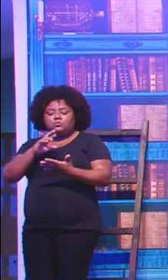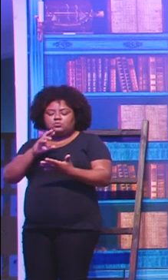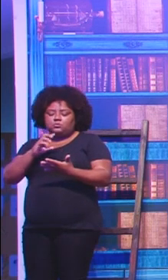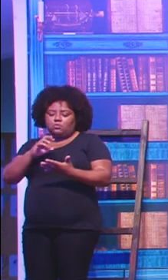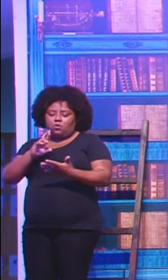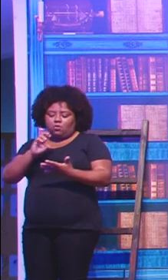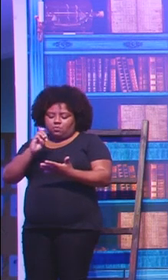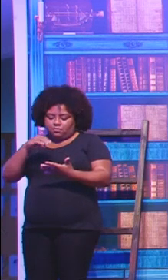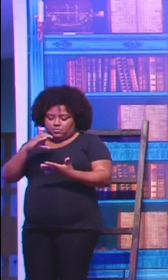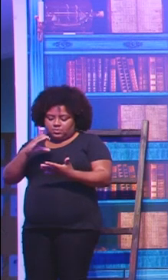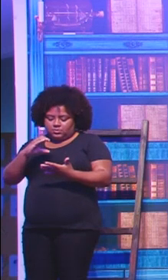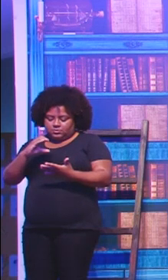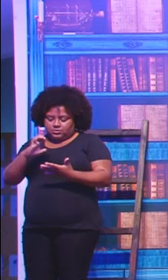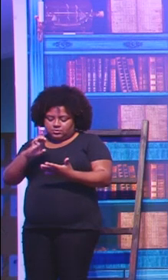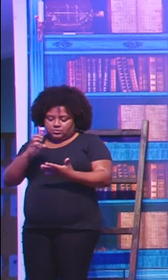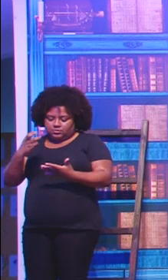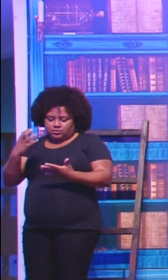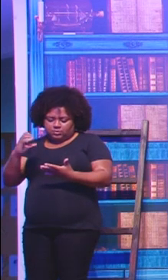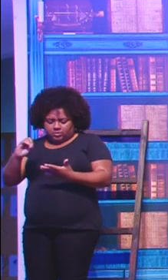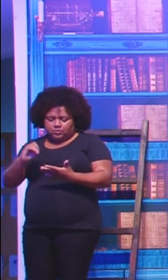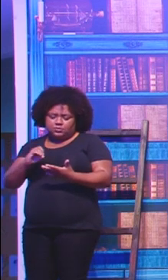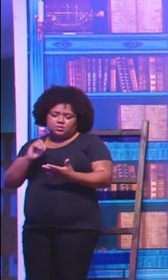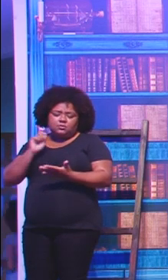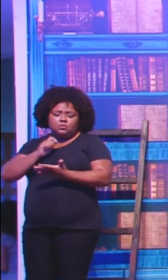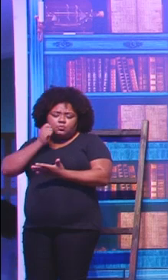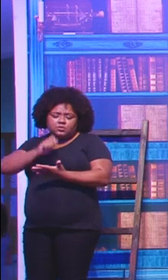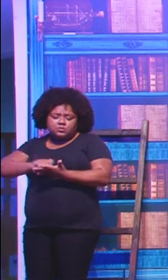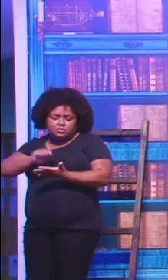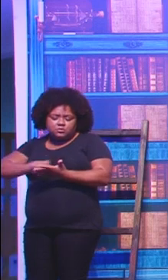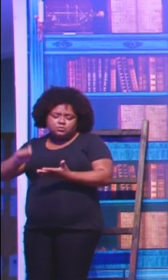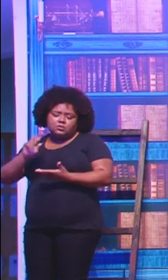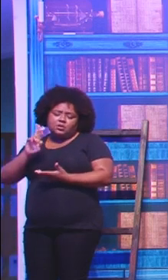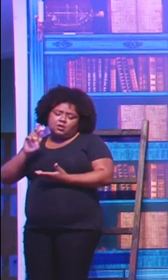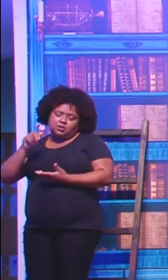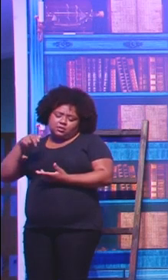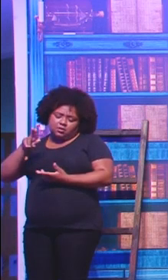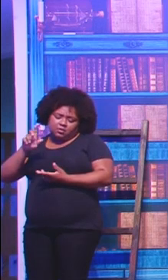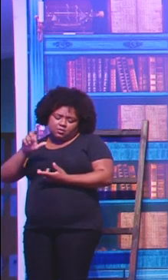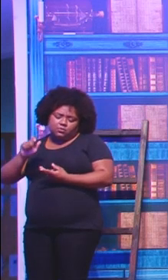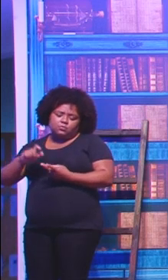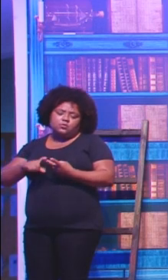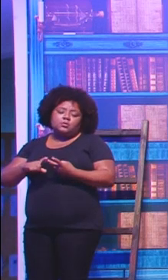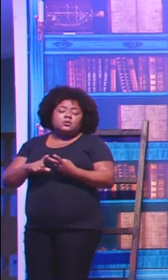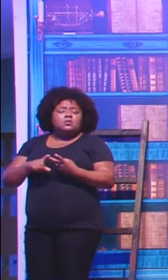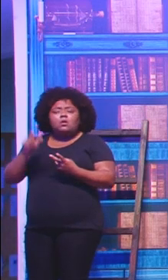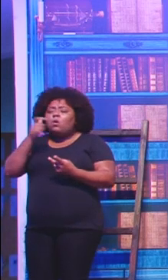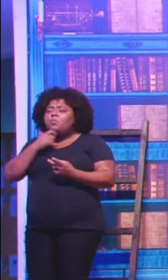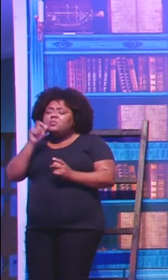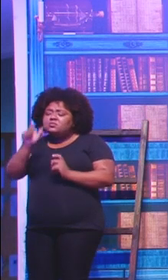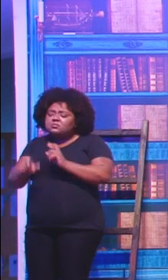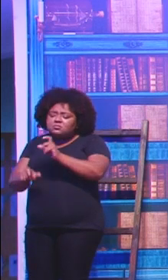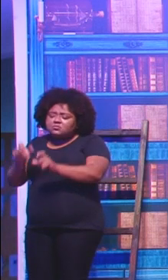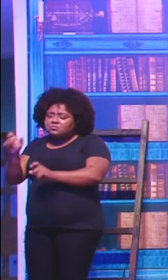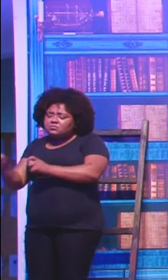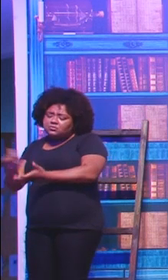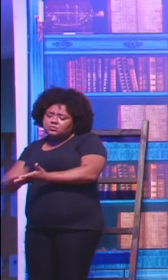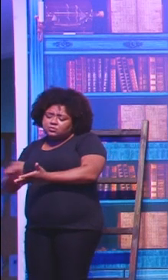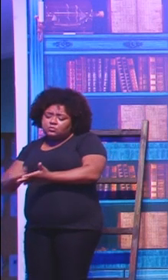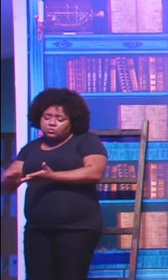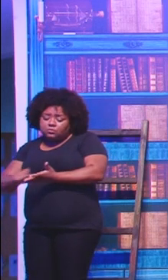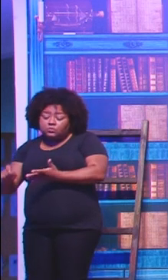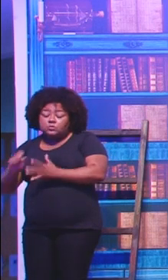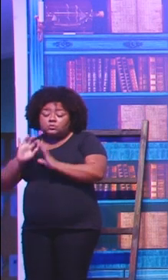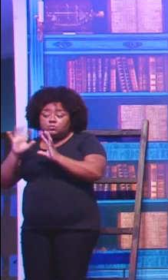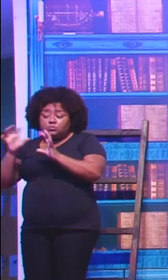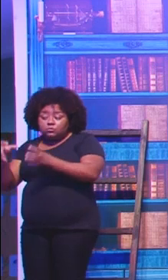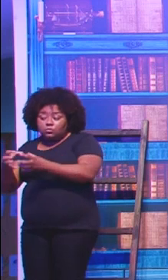de Queiroz, de Graciliano Ramos, José Lins do Rego, etc., etc. Então, aquilo forma